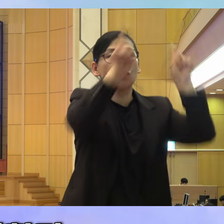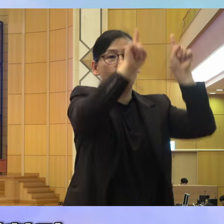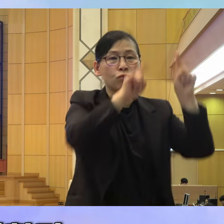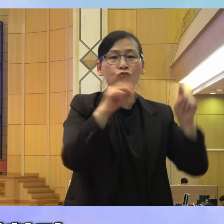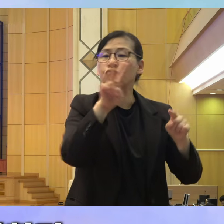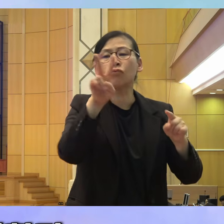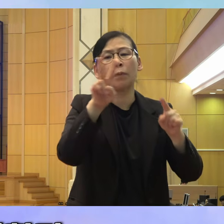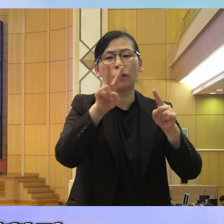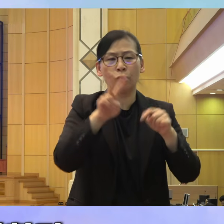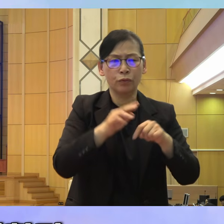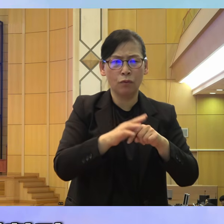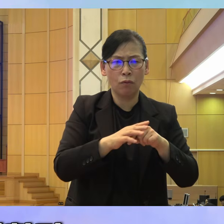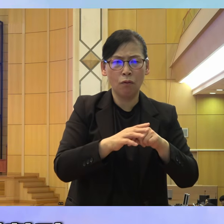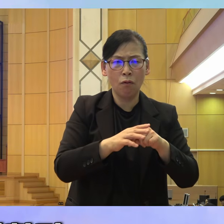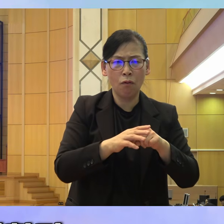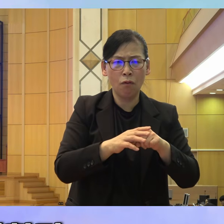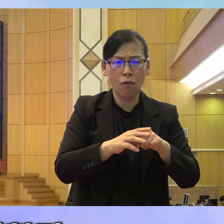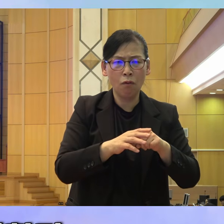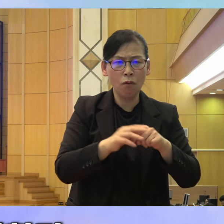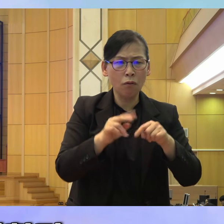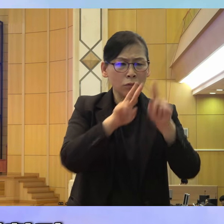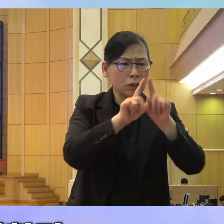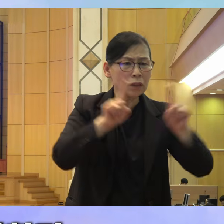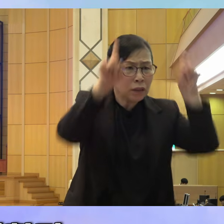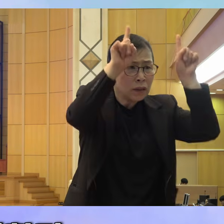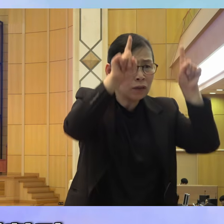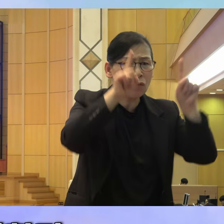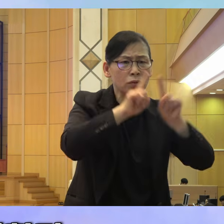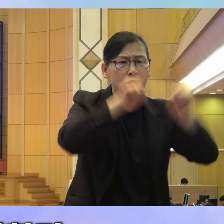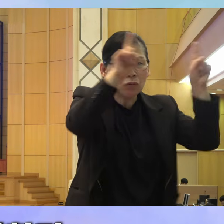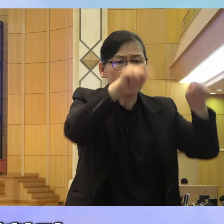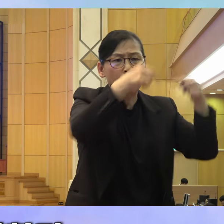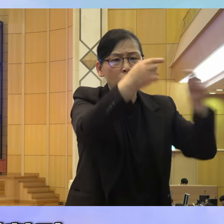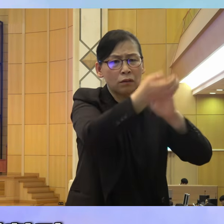그리고 음부라는 곳은 지옥 가기 전에 대기실이야.